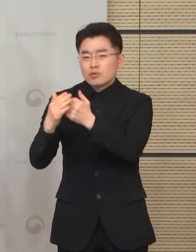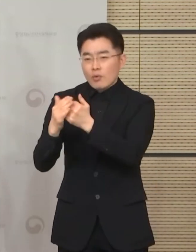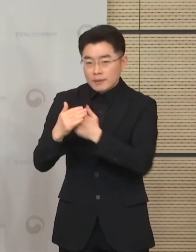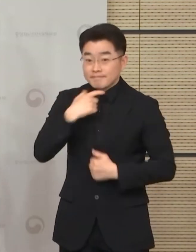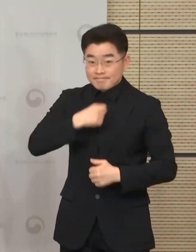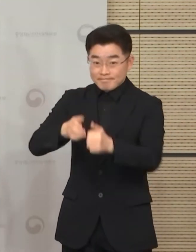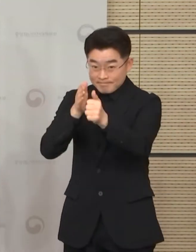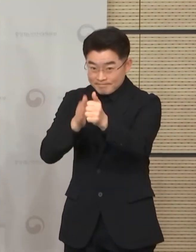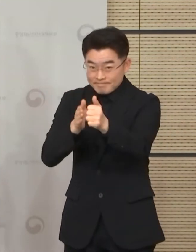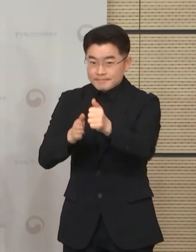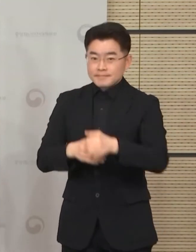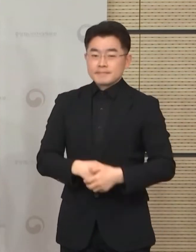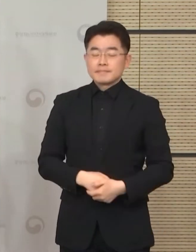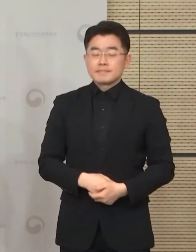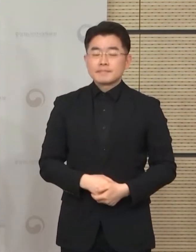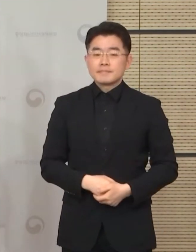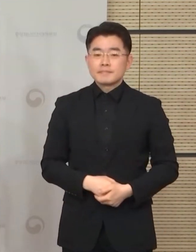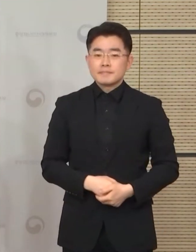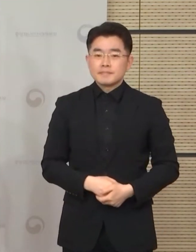주실 것을 당부드립니다